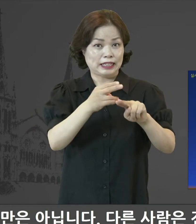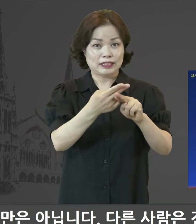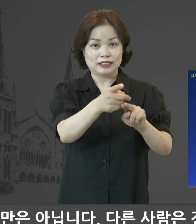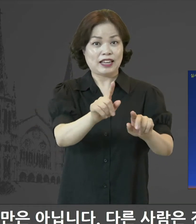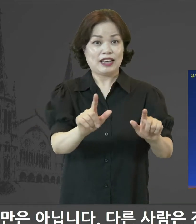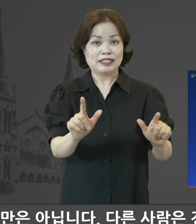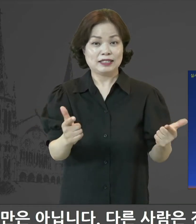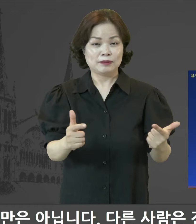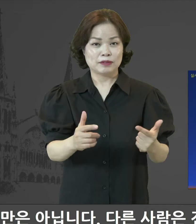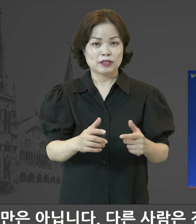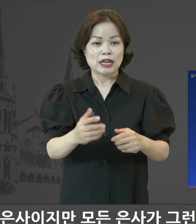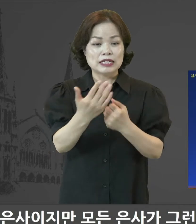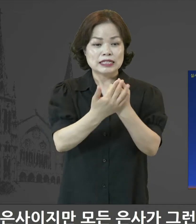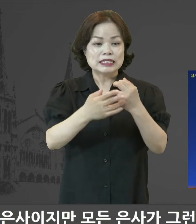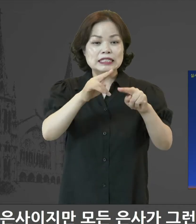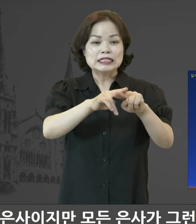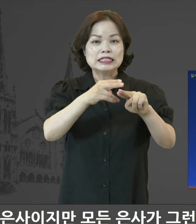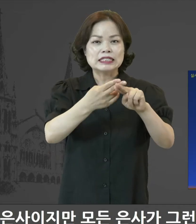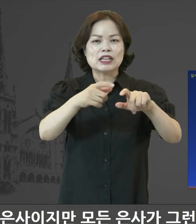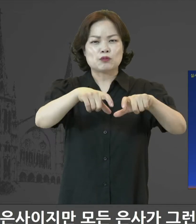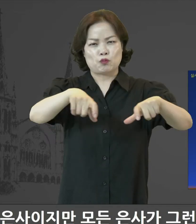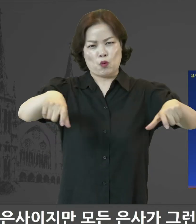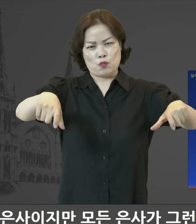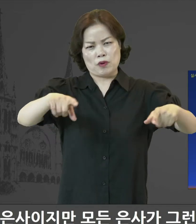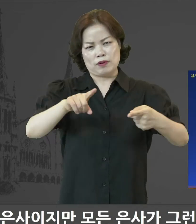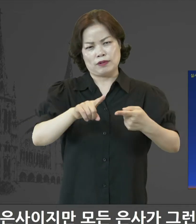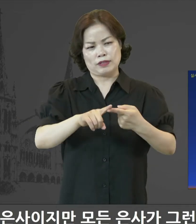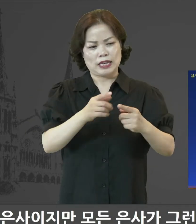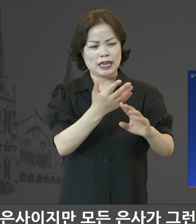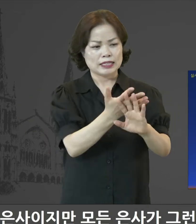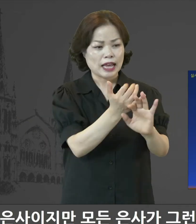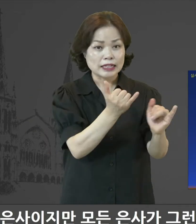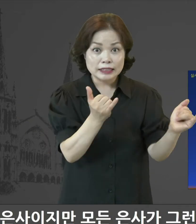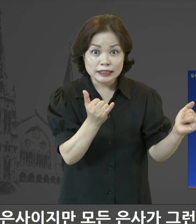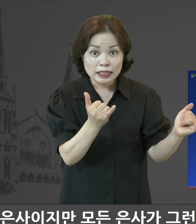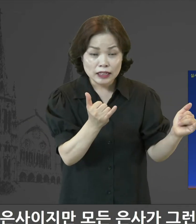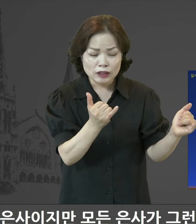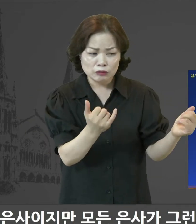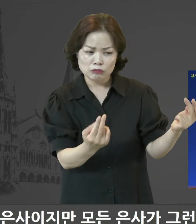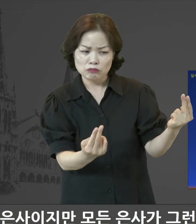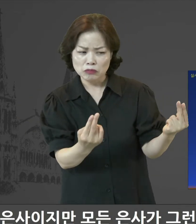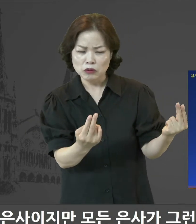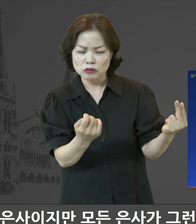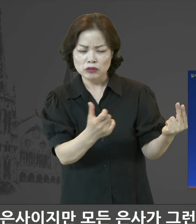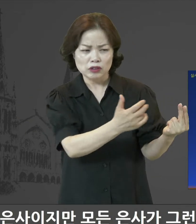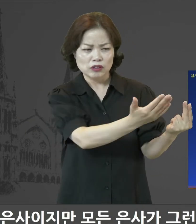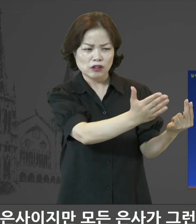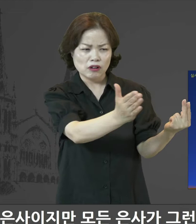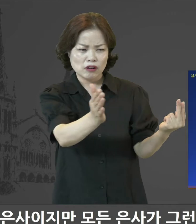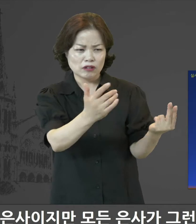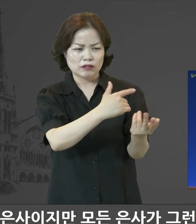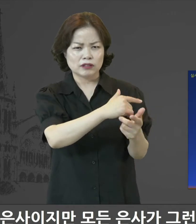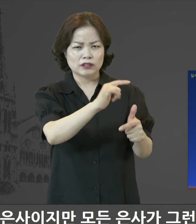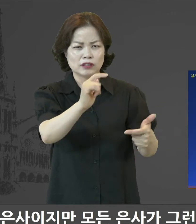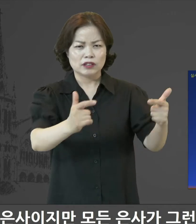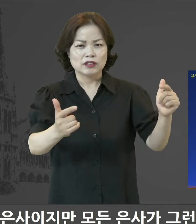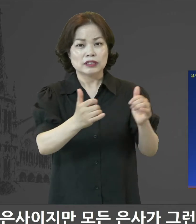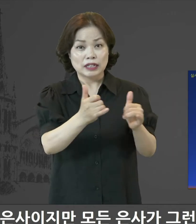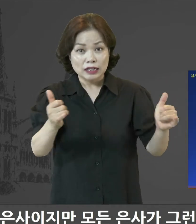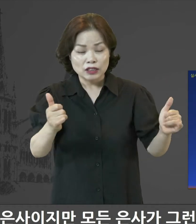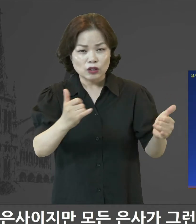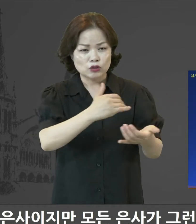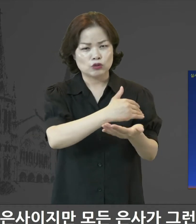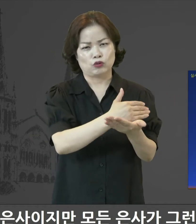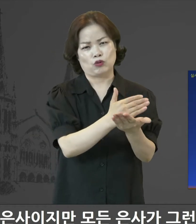은사에는 보편적인 부분들도 있고, 다른 사람에 비해서 여러 사람들이 갖고 있는 그러한